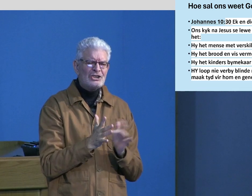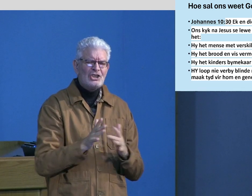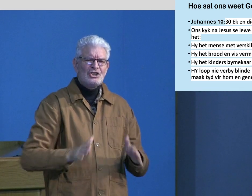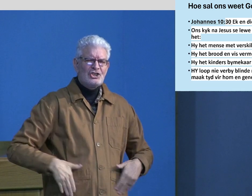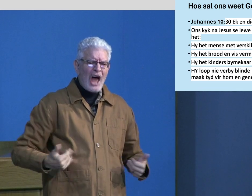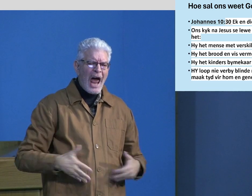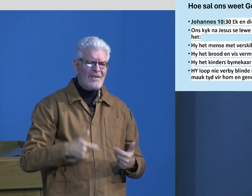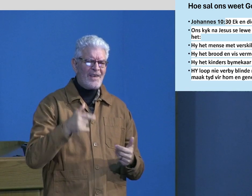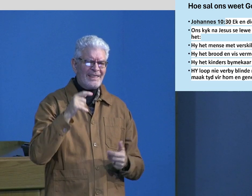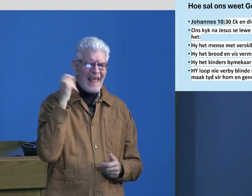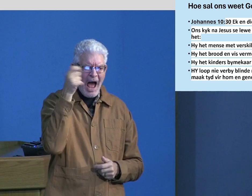Jesus, Jesus,